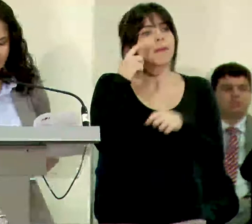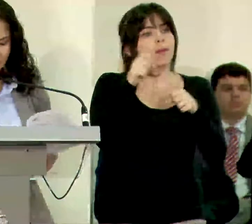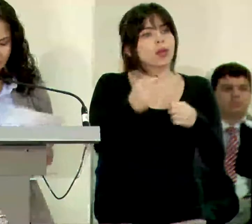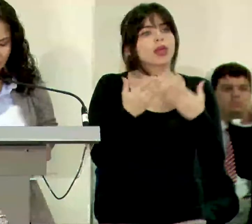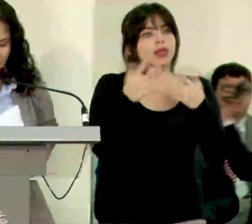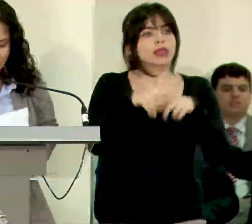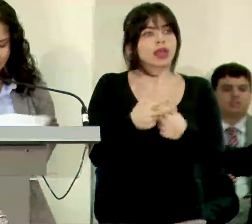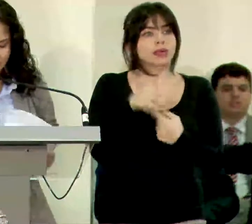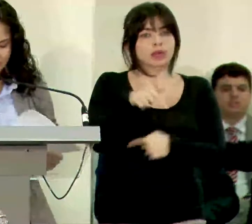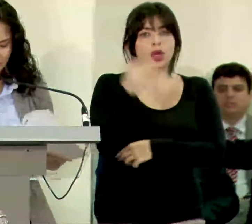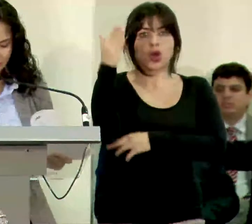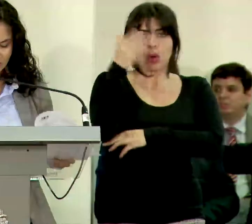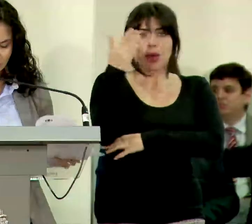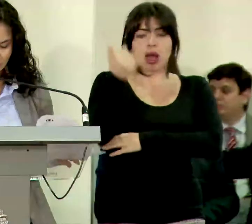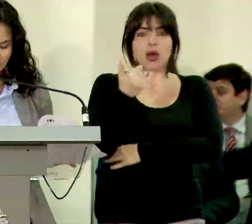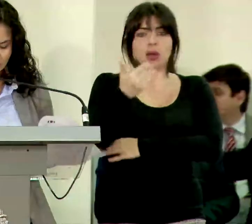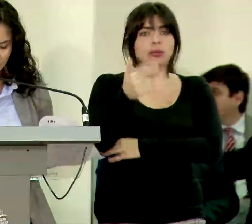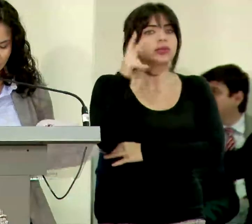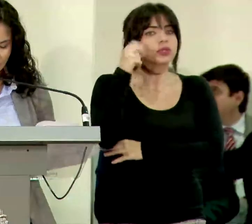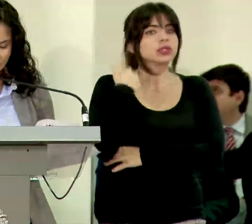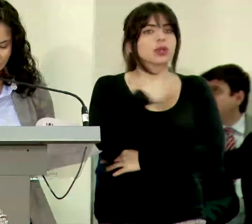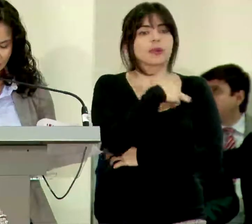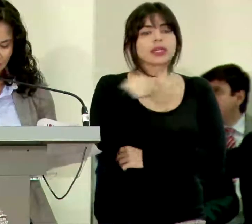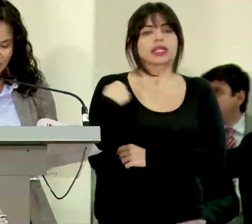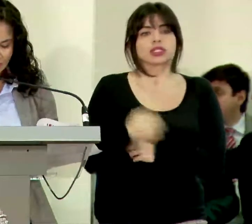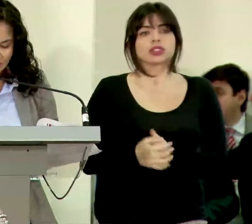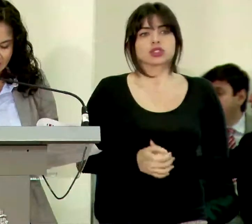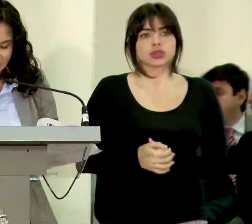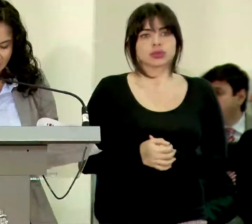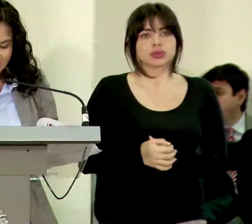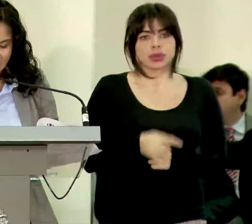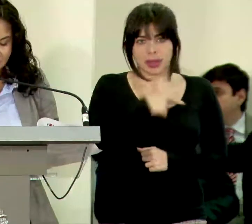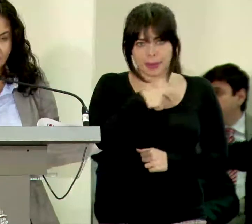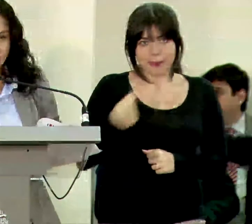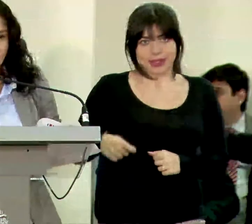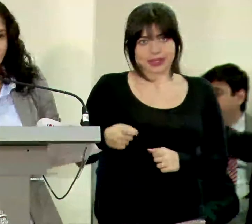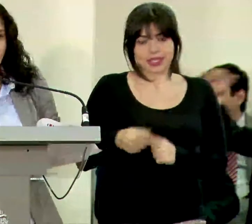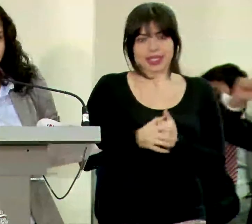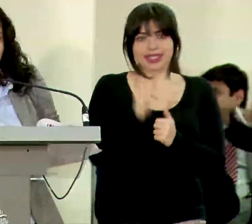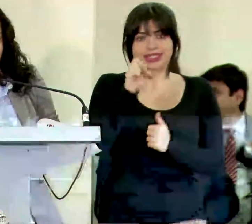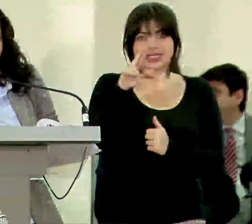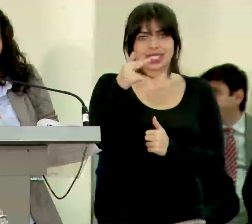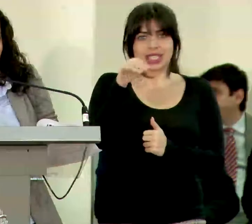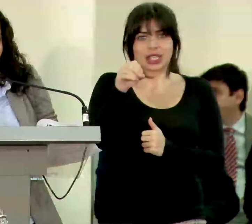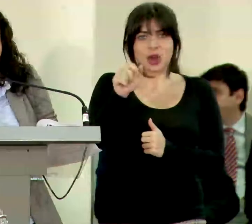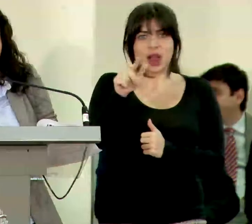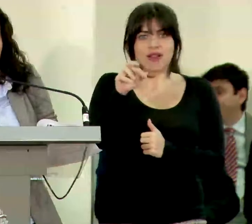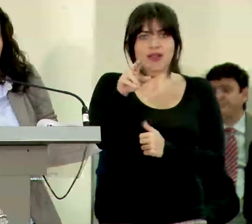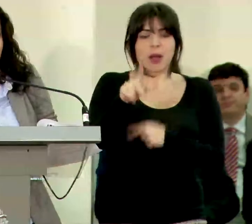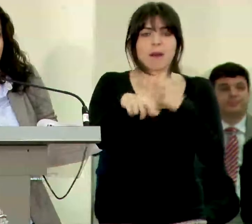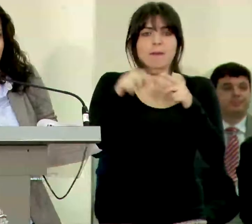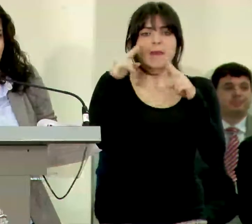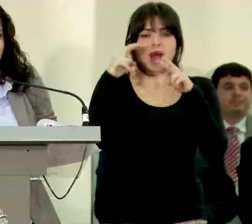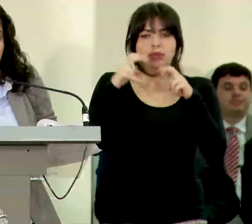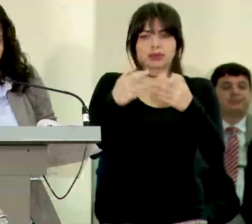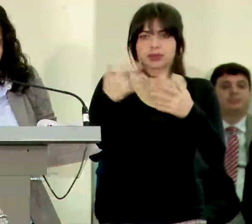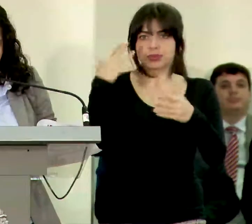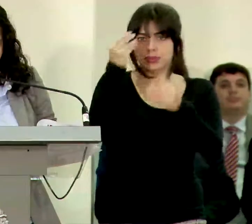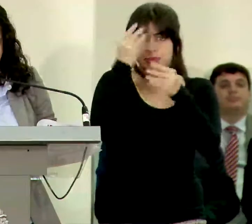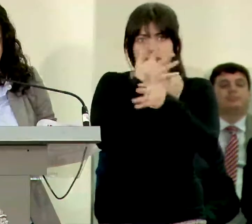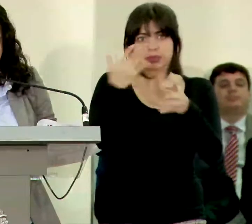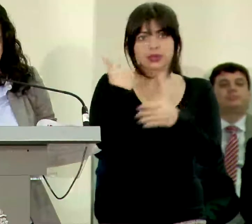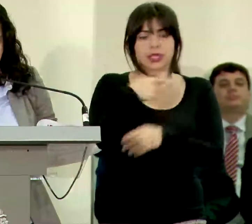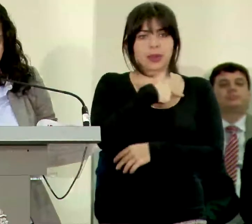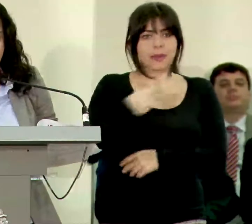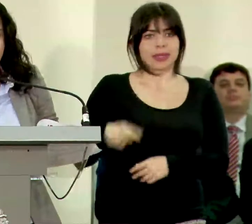dar inicio a esta conferencia, escucharemos al señor ministro de la Presidencia, don Sergio Alfaro, que hará un repaso de las medidas anunciadas por el